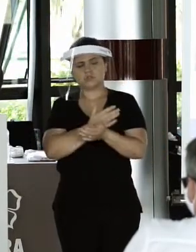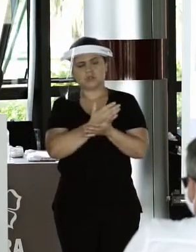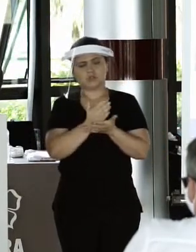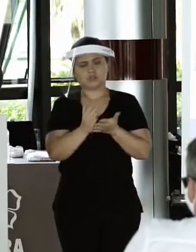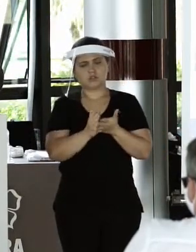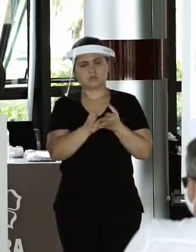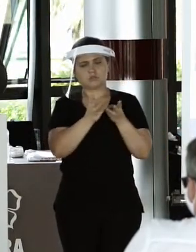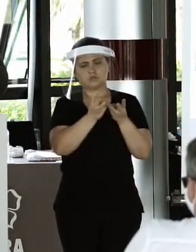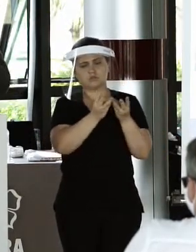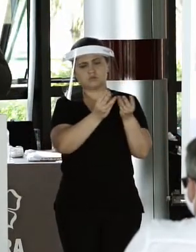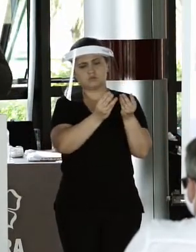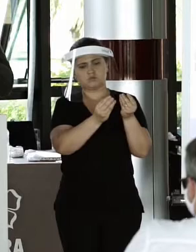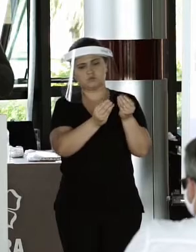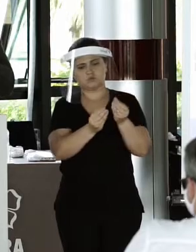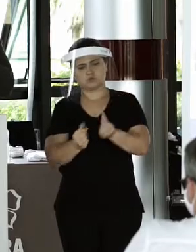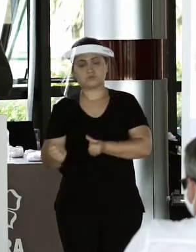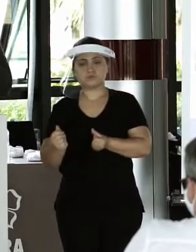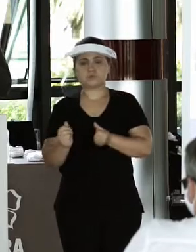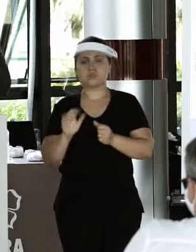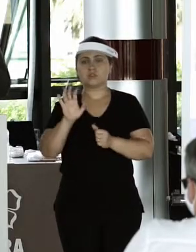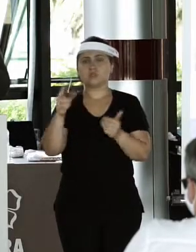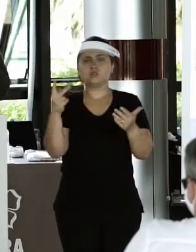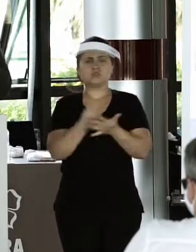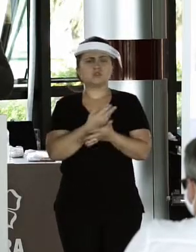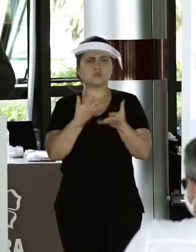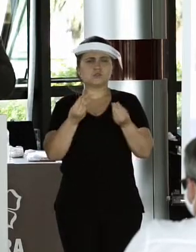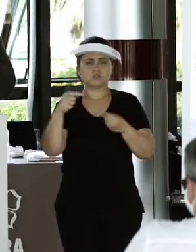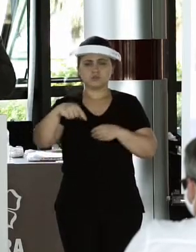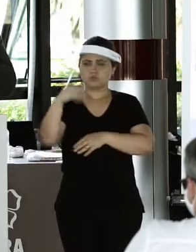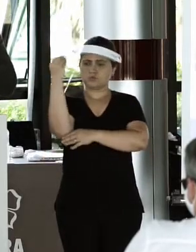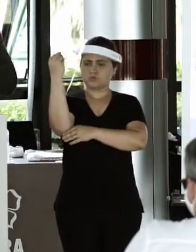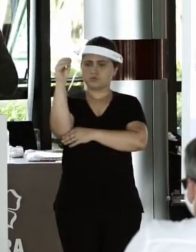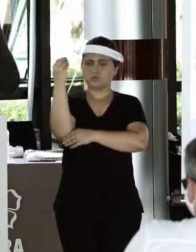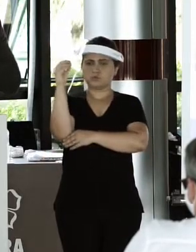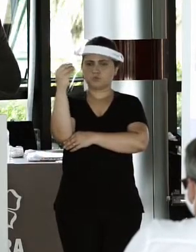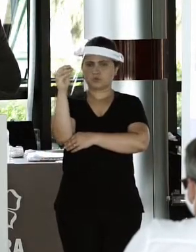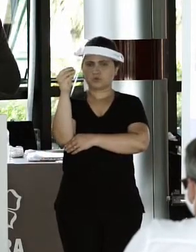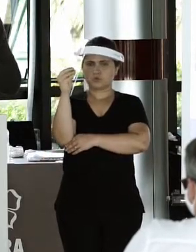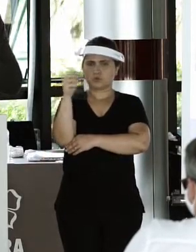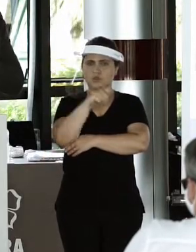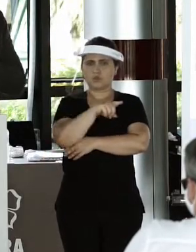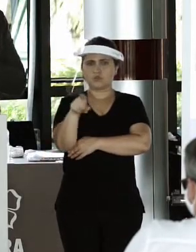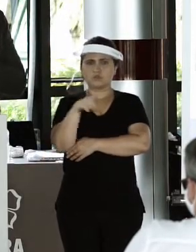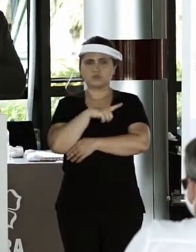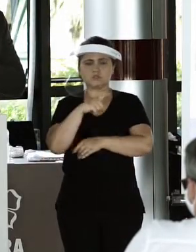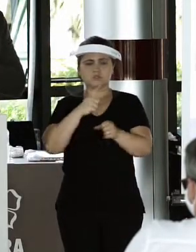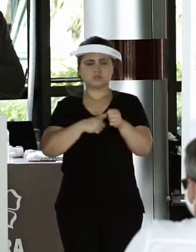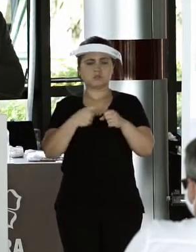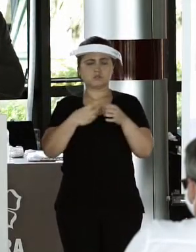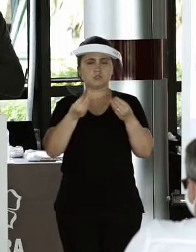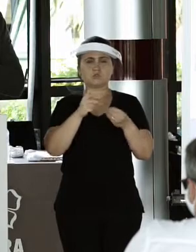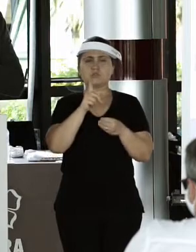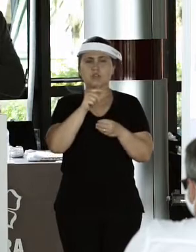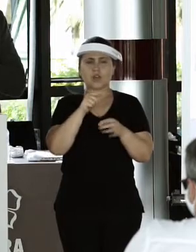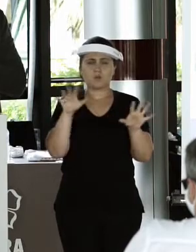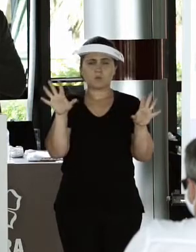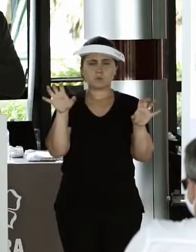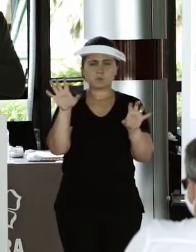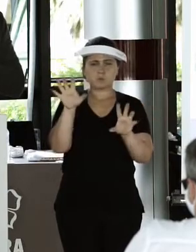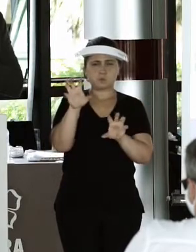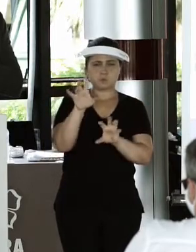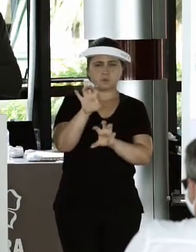ter deposição de partículas. Isso acontece muito aqui em Porto Alegre. Vocês têm uma cidade úmida,